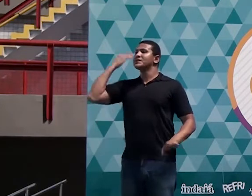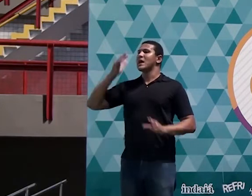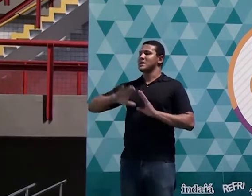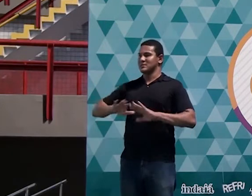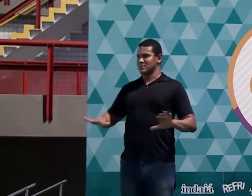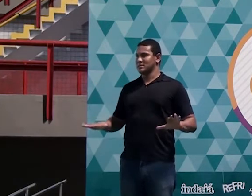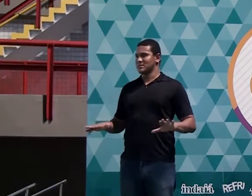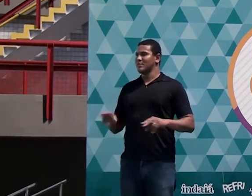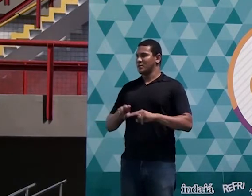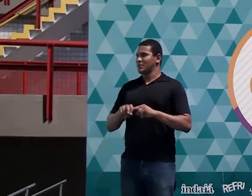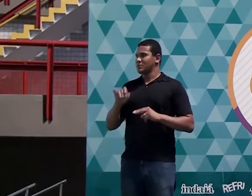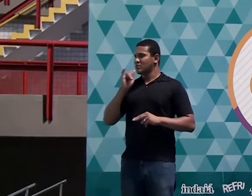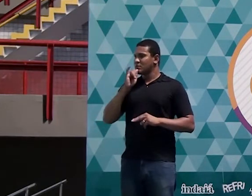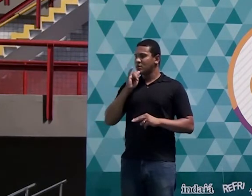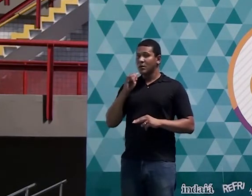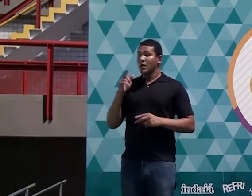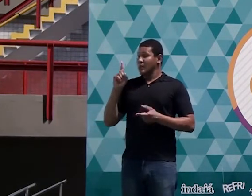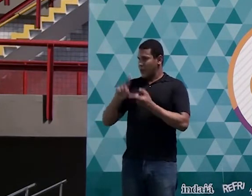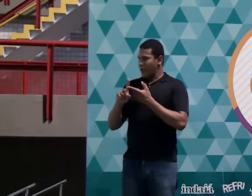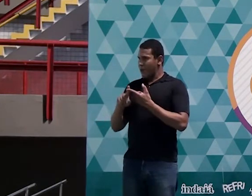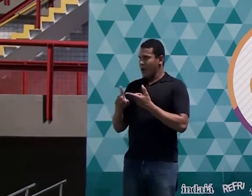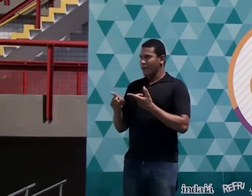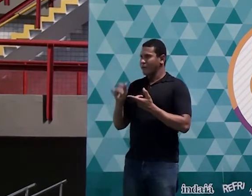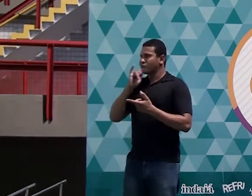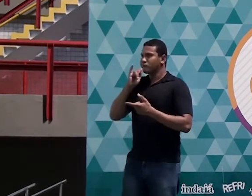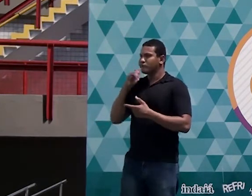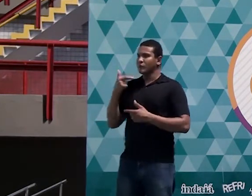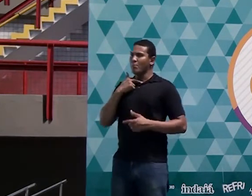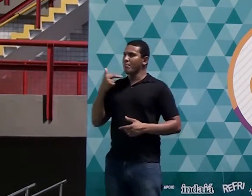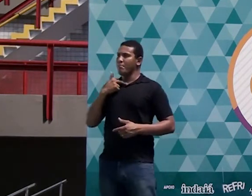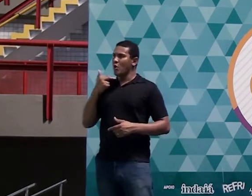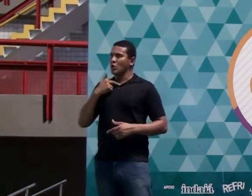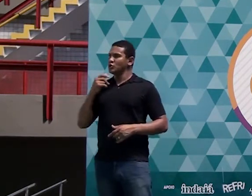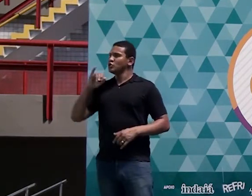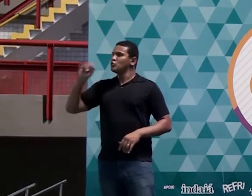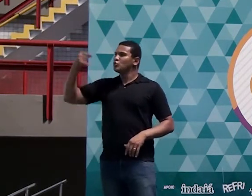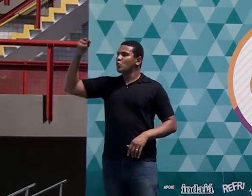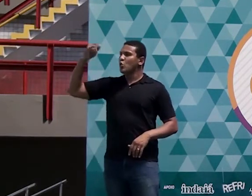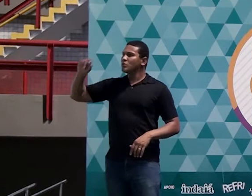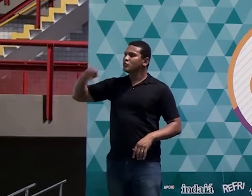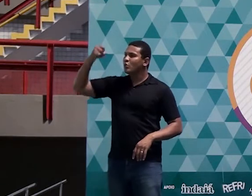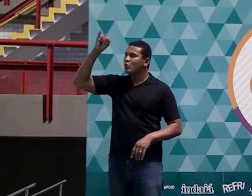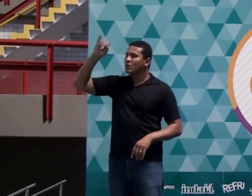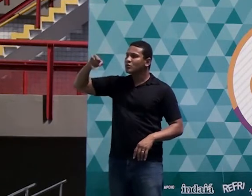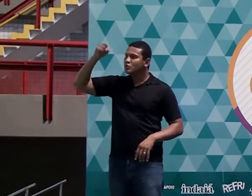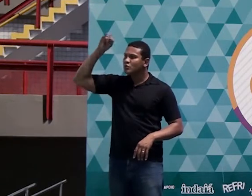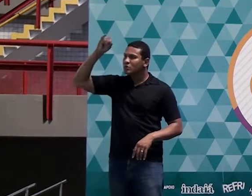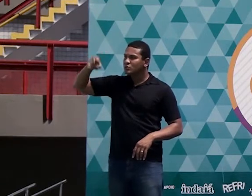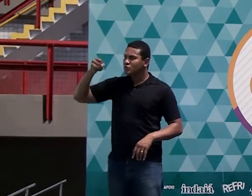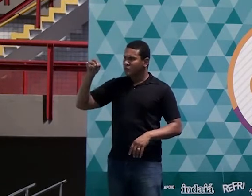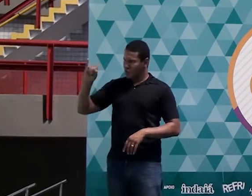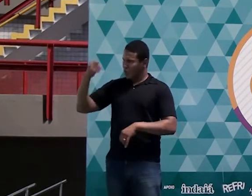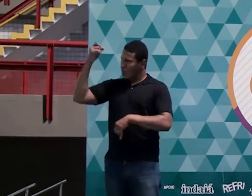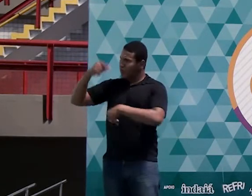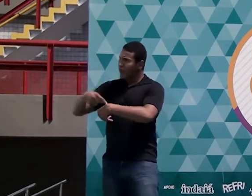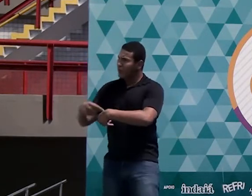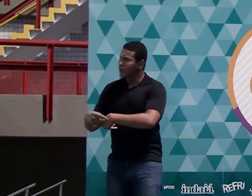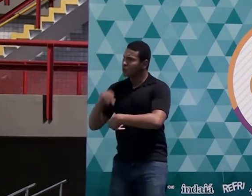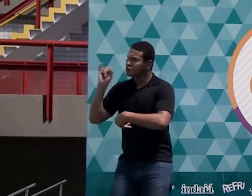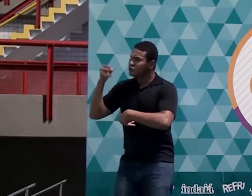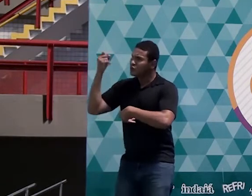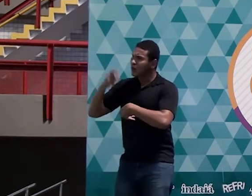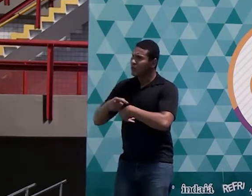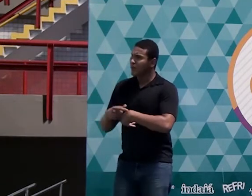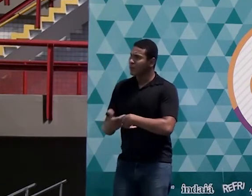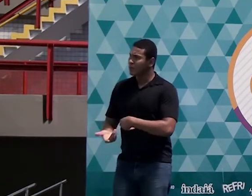condenava. Também não aceita vender juros. Porque os juros é o tempo. Como é que você pode vender o tempo? Se o tempo é de